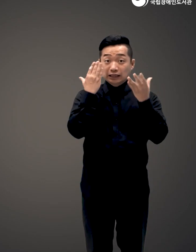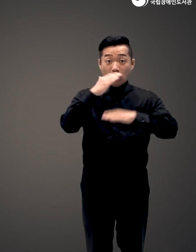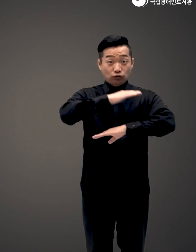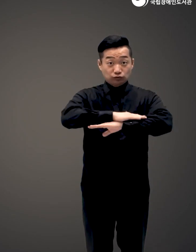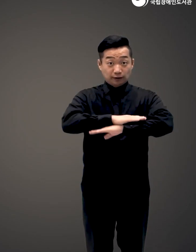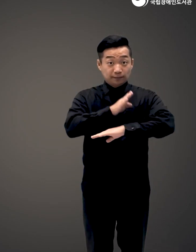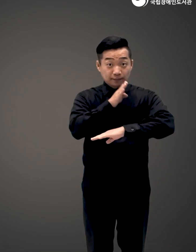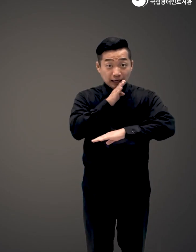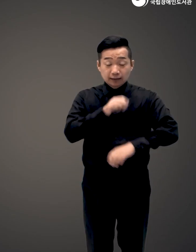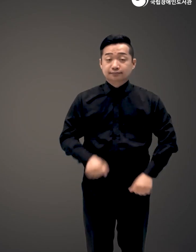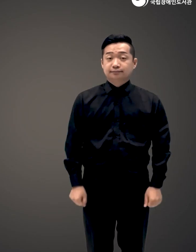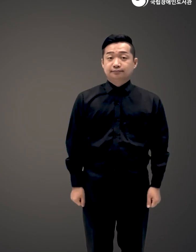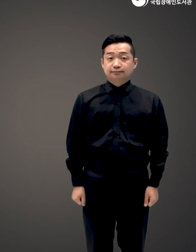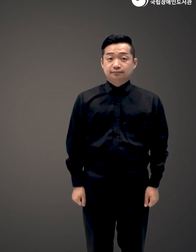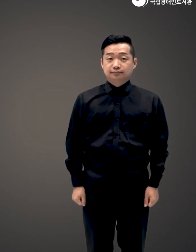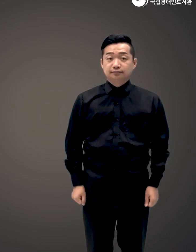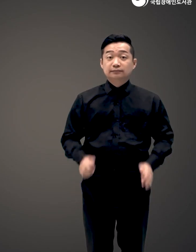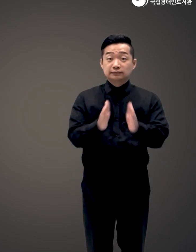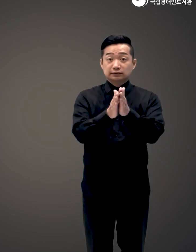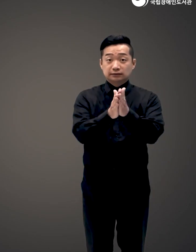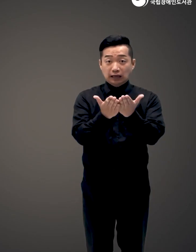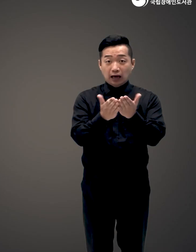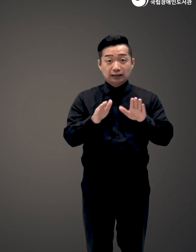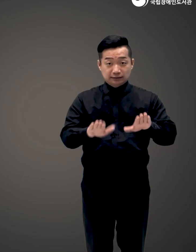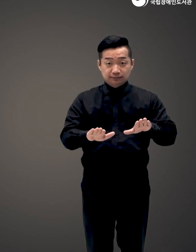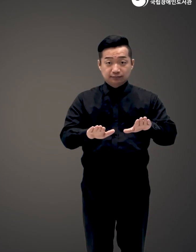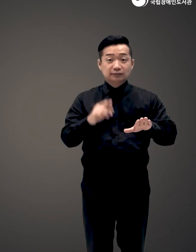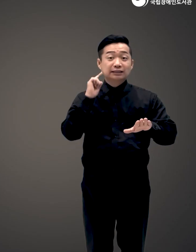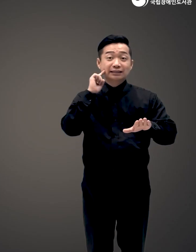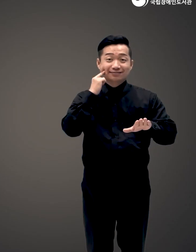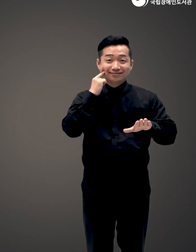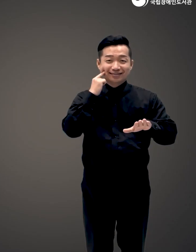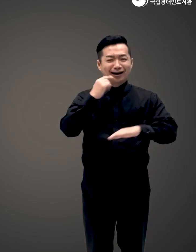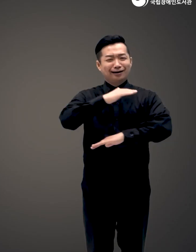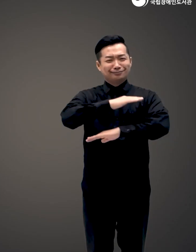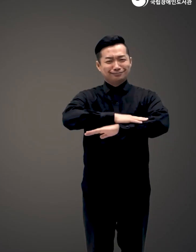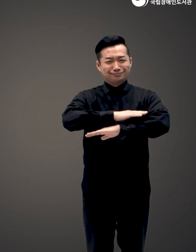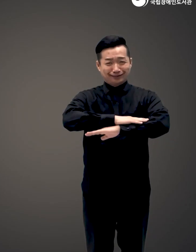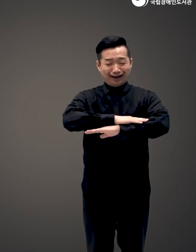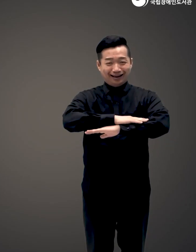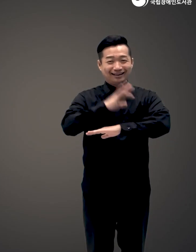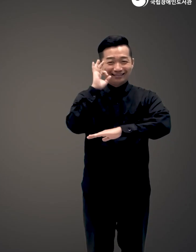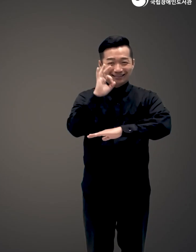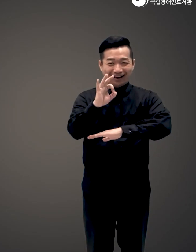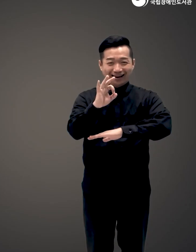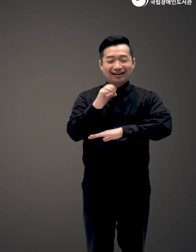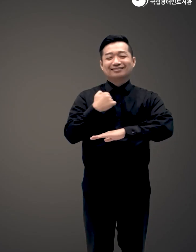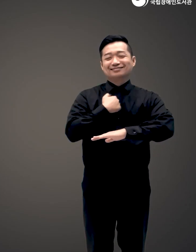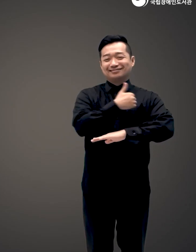책이 새로 나왔습니다. 책이 일단은 되게 예쁘게 나와서요.